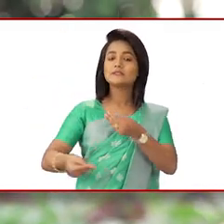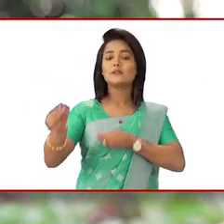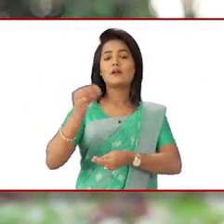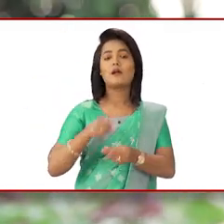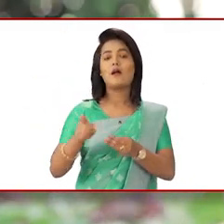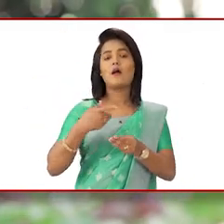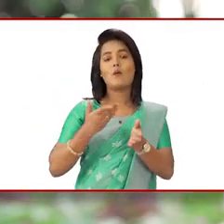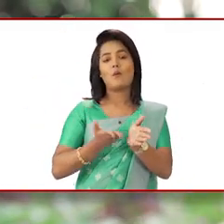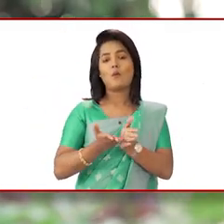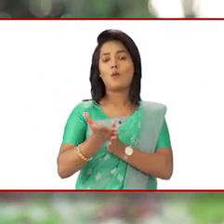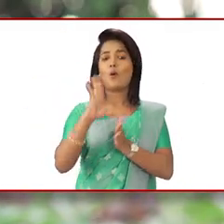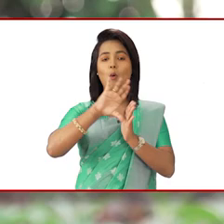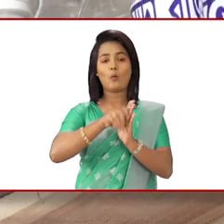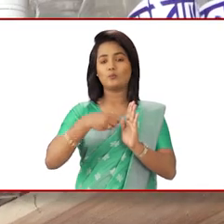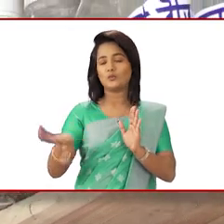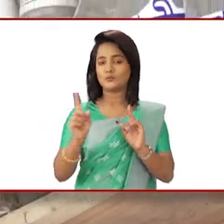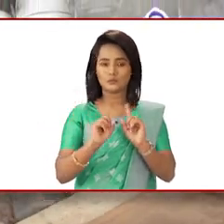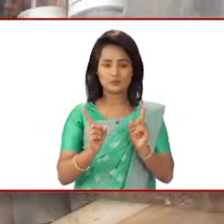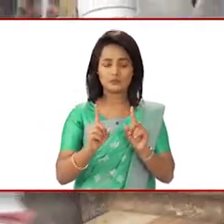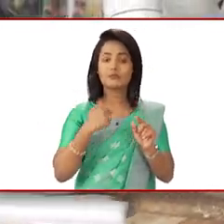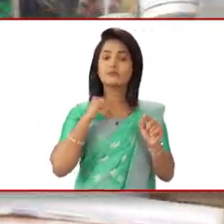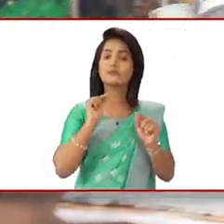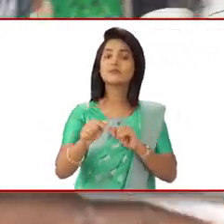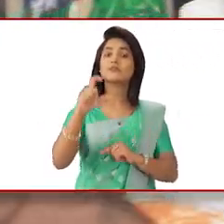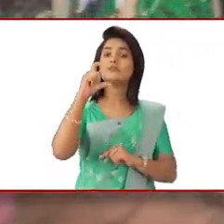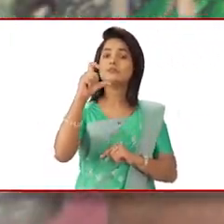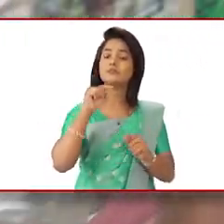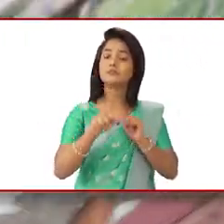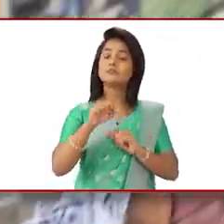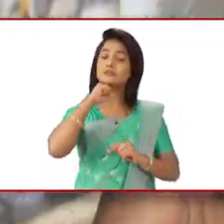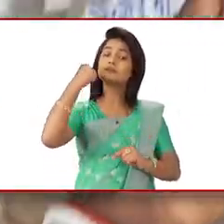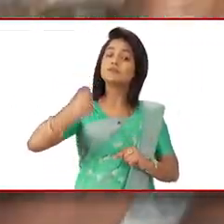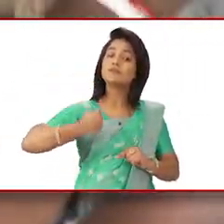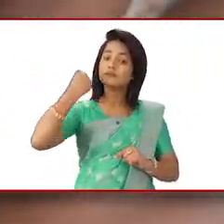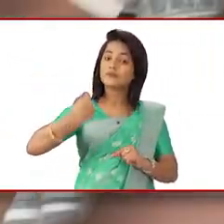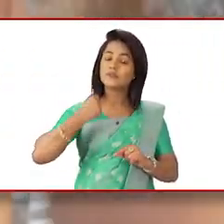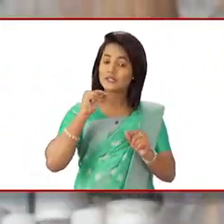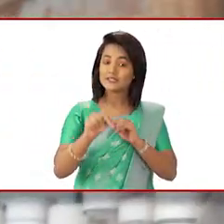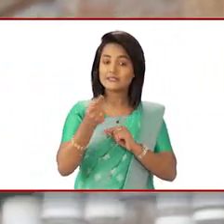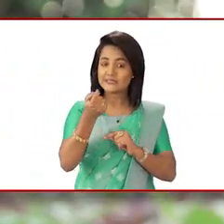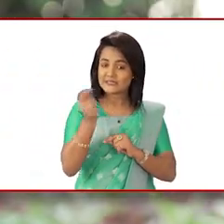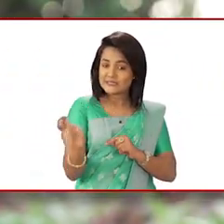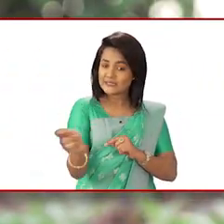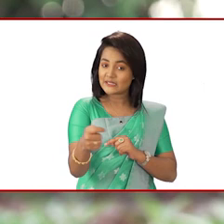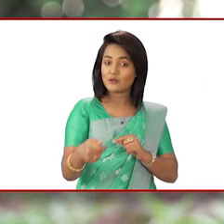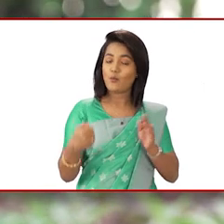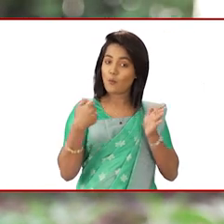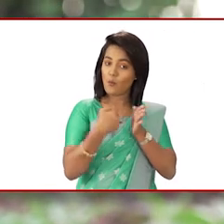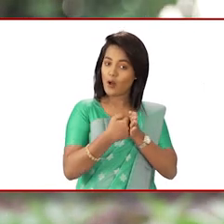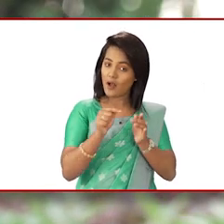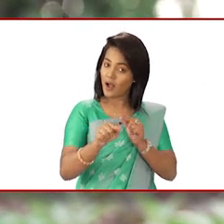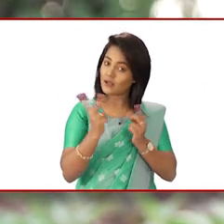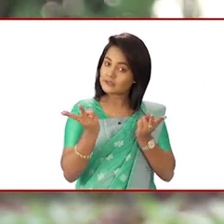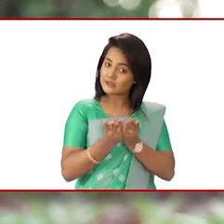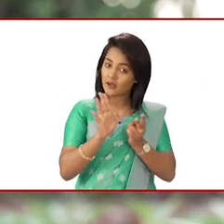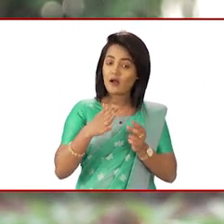বীজটা আমরা বিনিময় করি, বীজটা হারাবে সংগঠনের যেন চিরদিন জানি বীজ ব্যাংক তৈরি থাকে, আমি না থাকলে আমার মতন